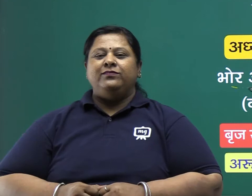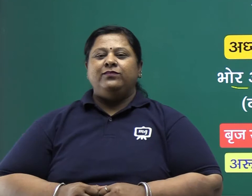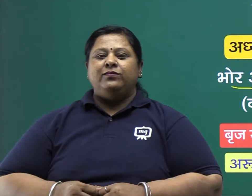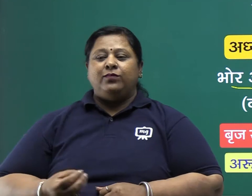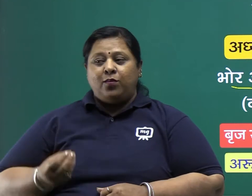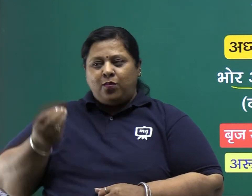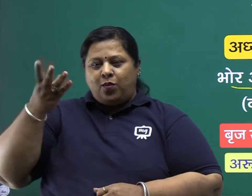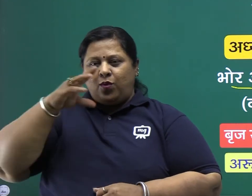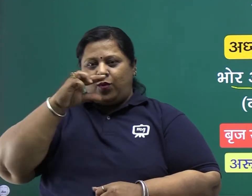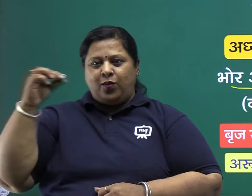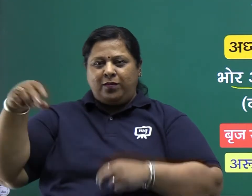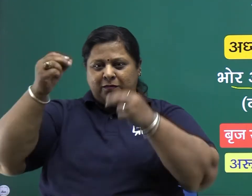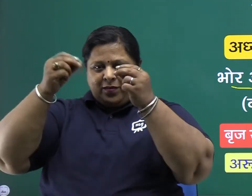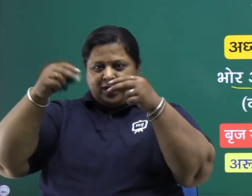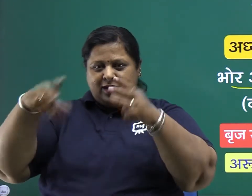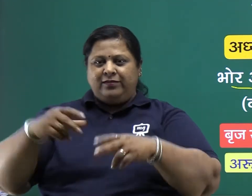भोर और बरखा